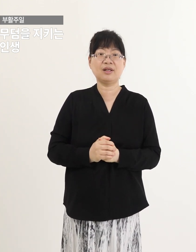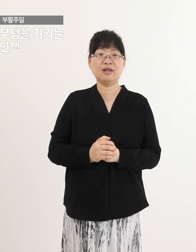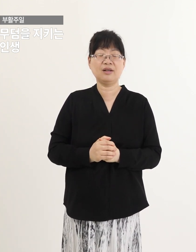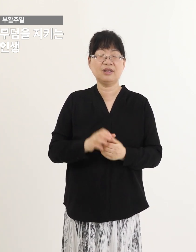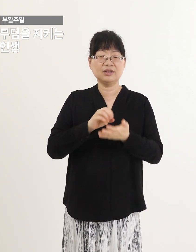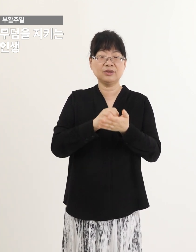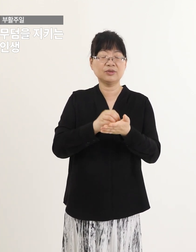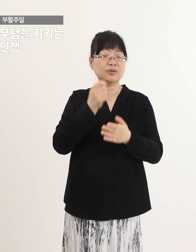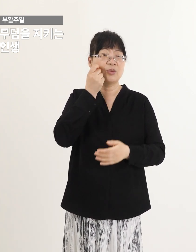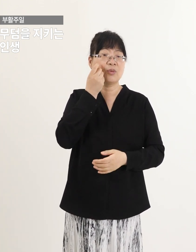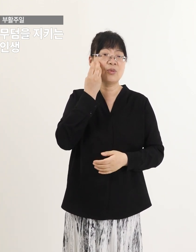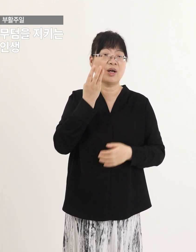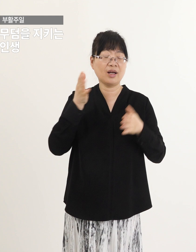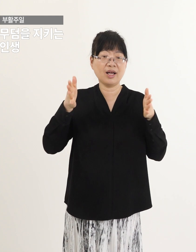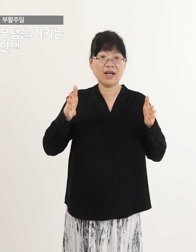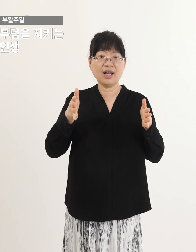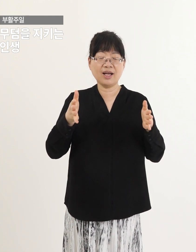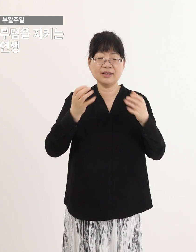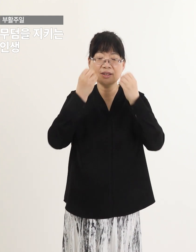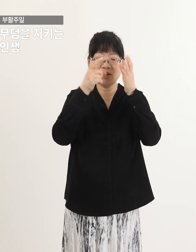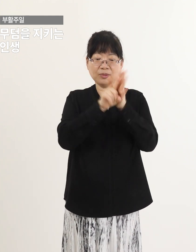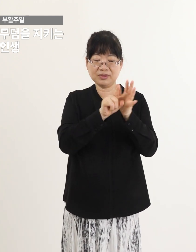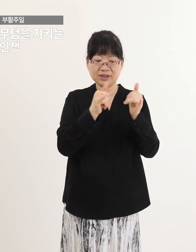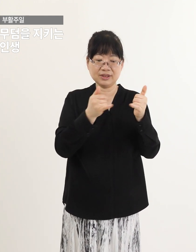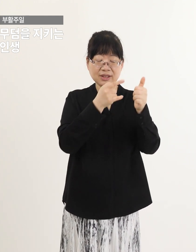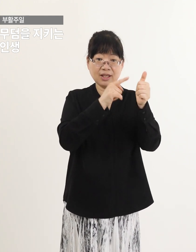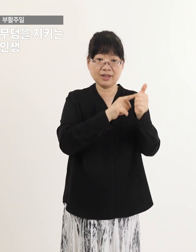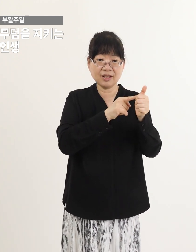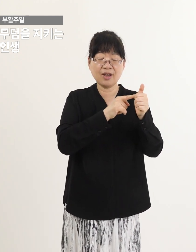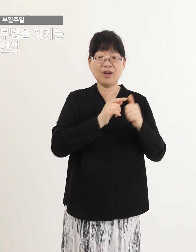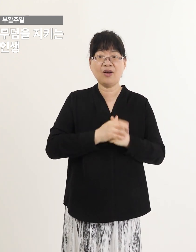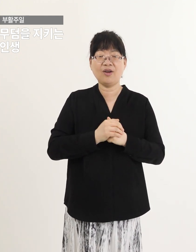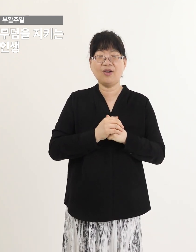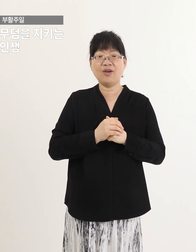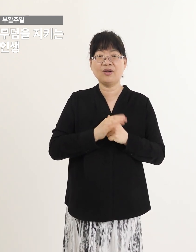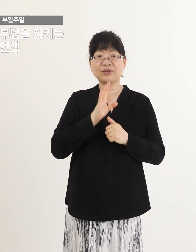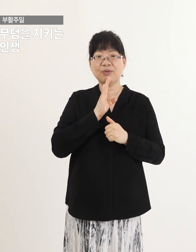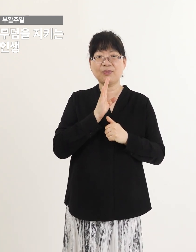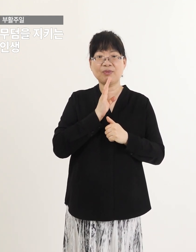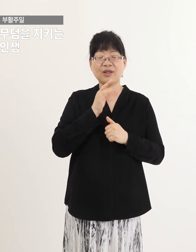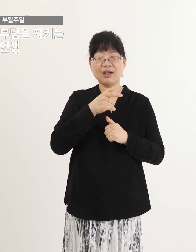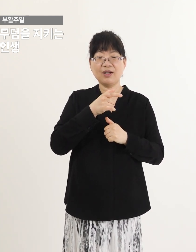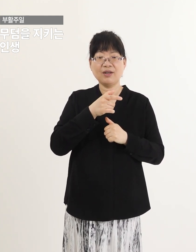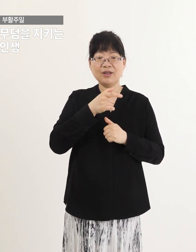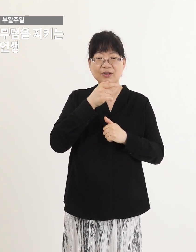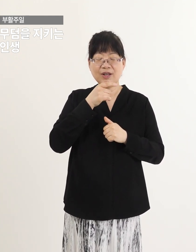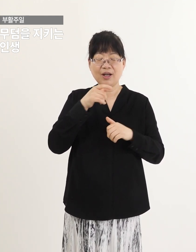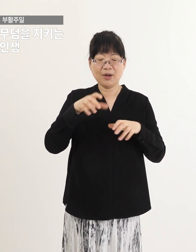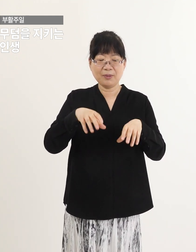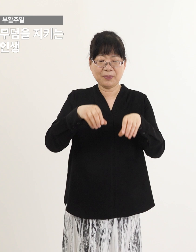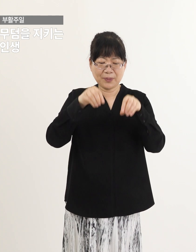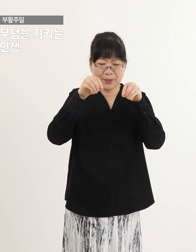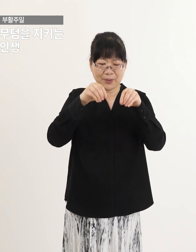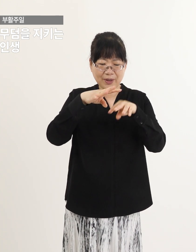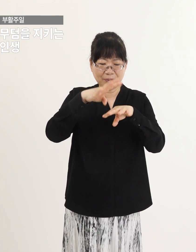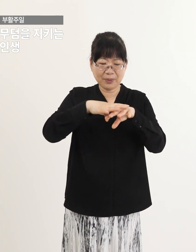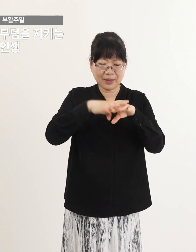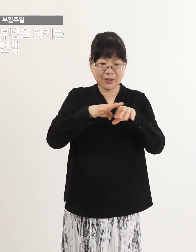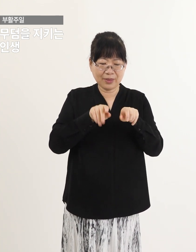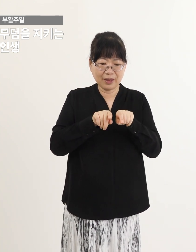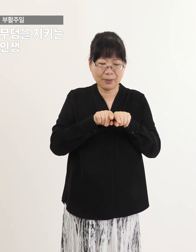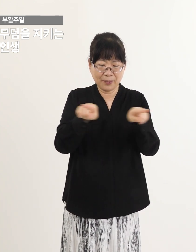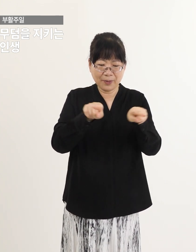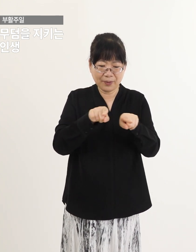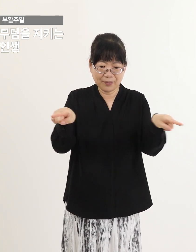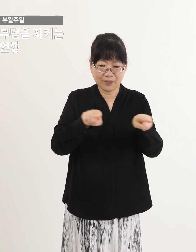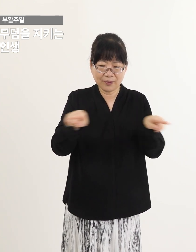몇 달 안 되는 어떤 새신자는 마치 가뭄에 논바닥이 쩍쩍 갈라지는